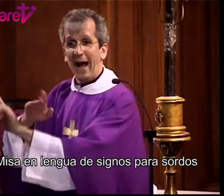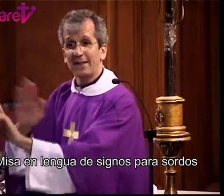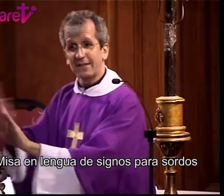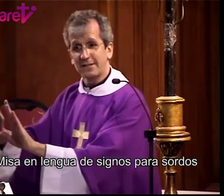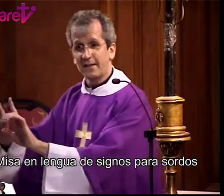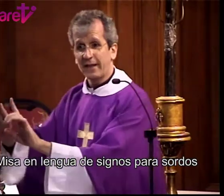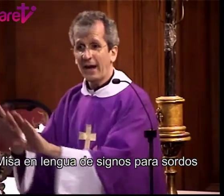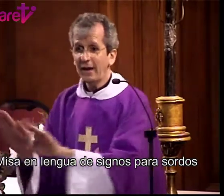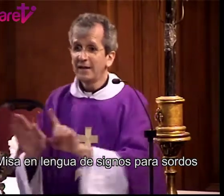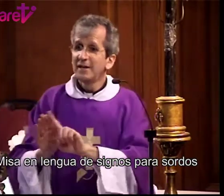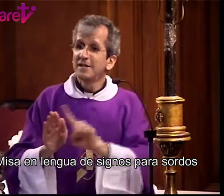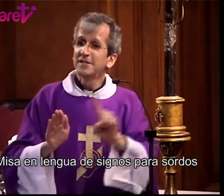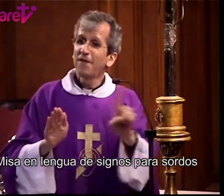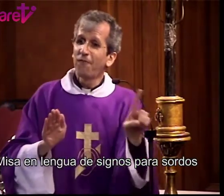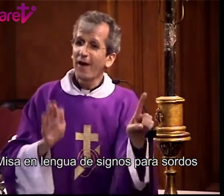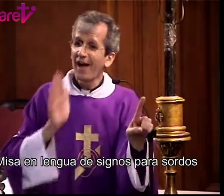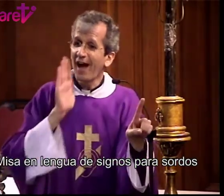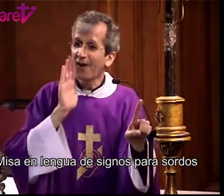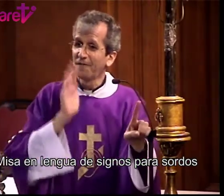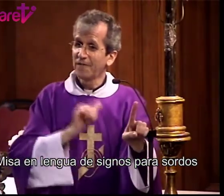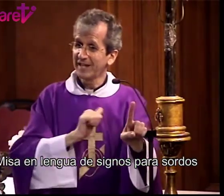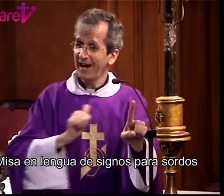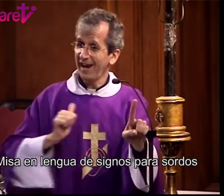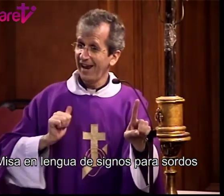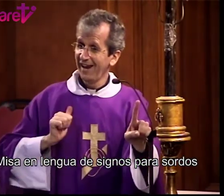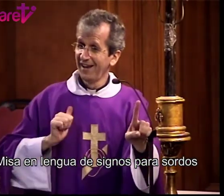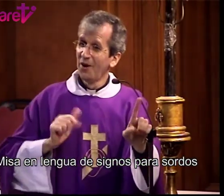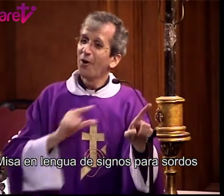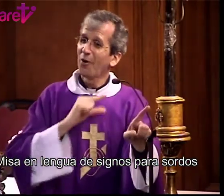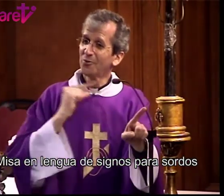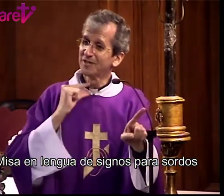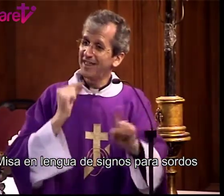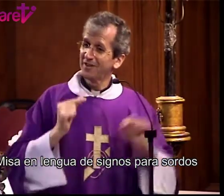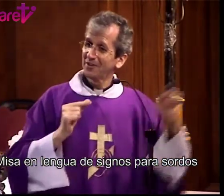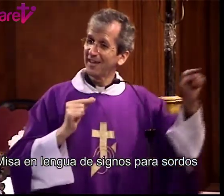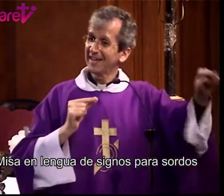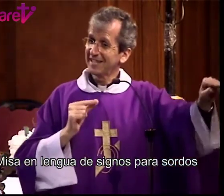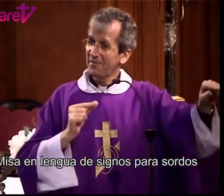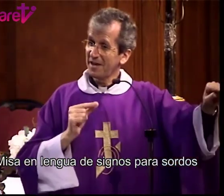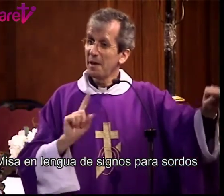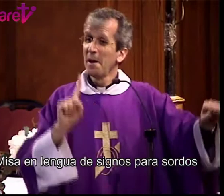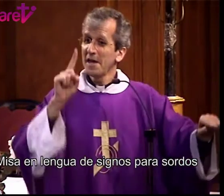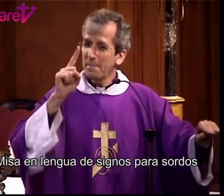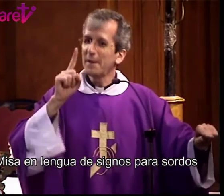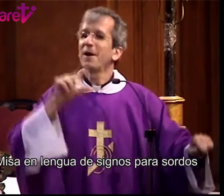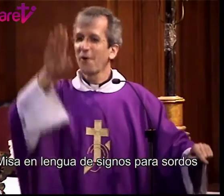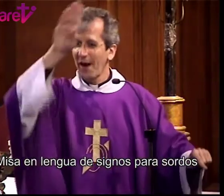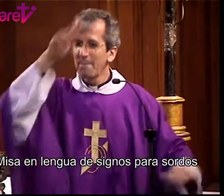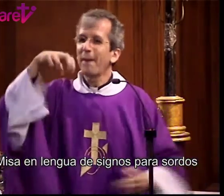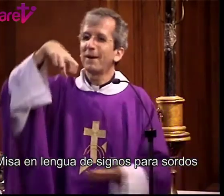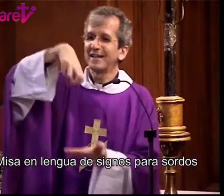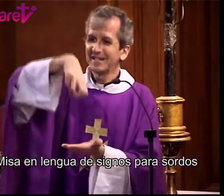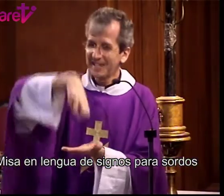antes de entrar se fue a confesar él con un sacerdote que estaba ahí. Y primero el Papa se